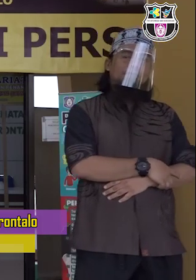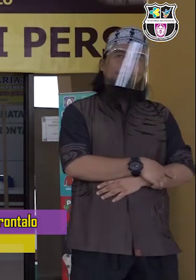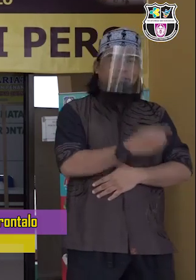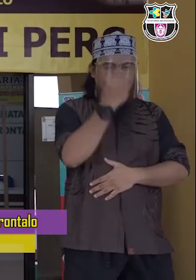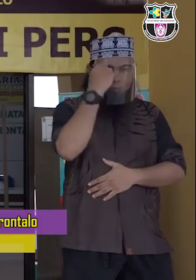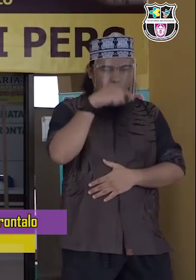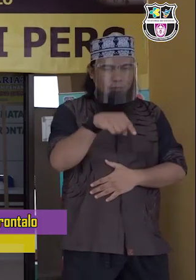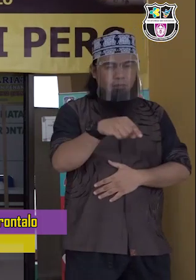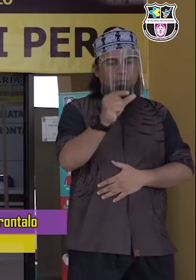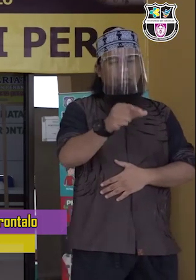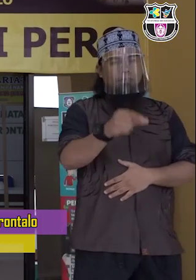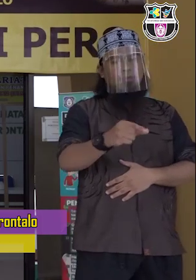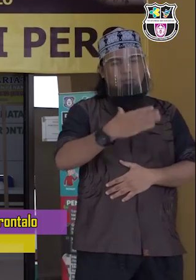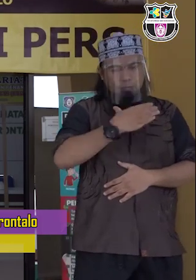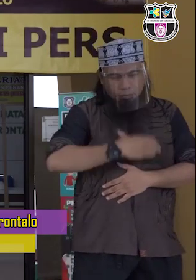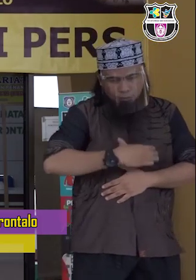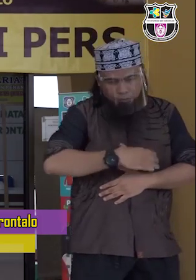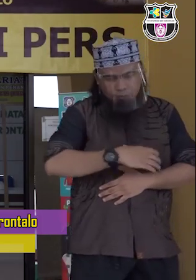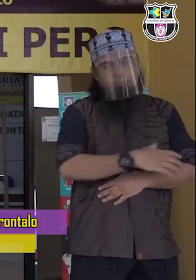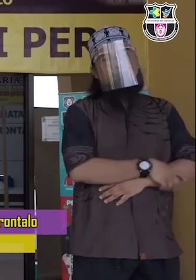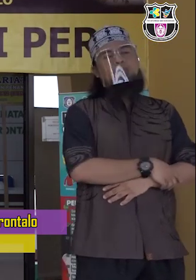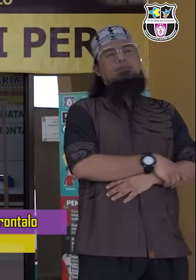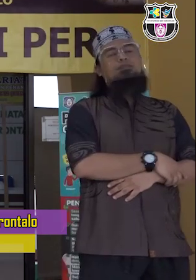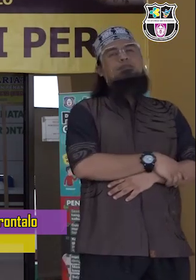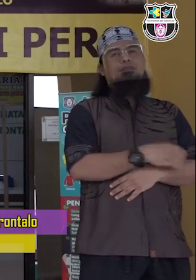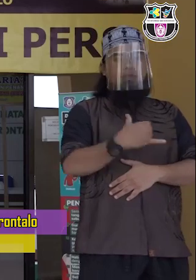Untuk lansia, ada 3 yang terkonfirmasi positif